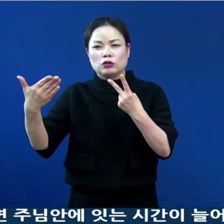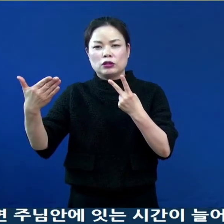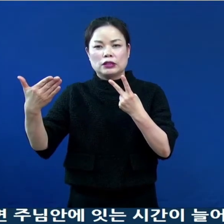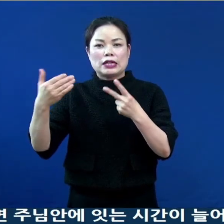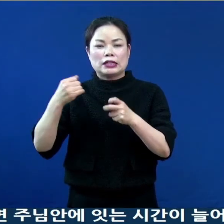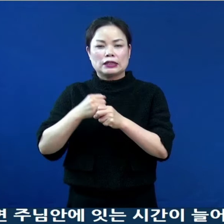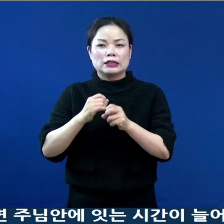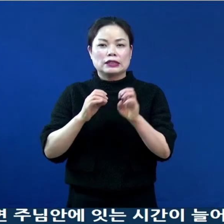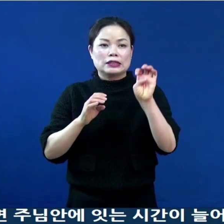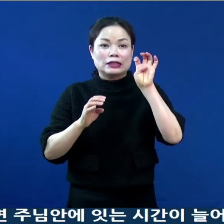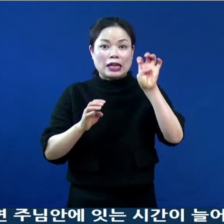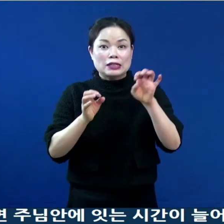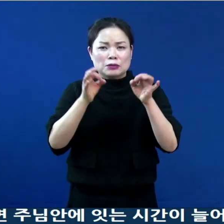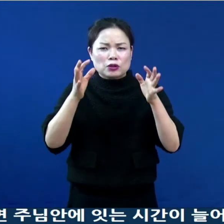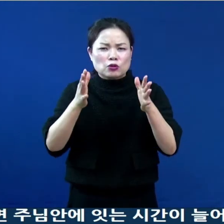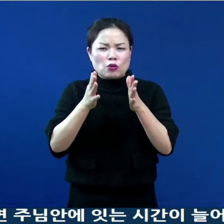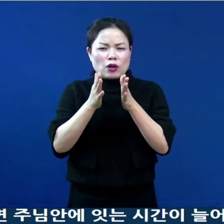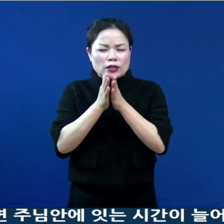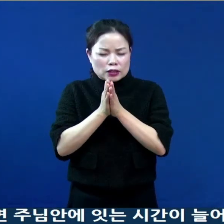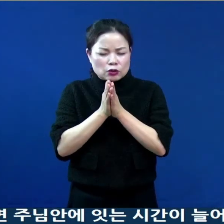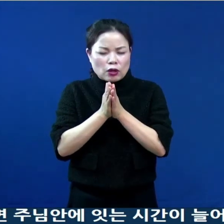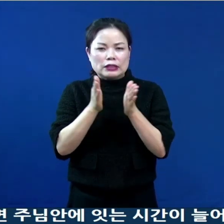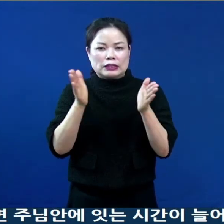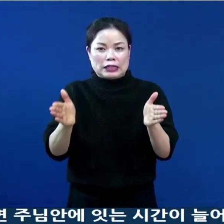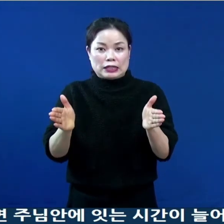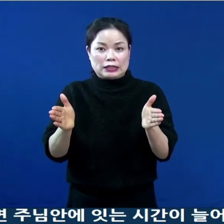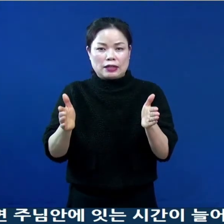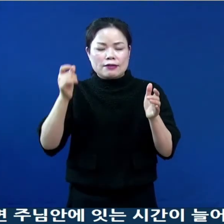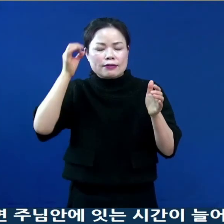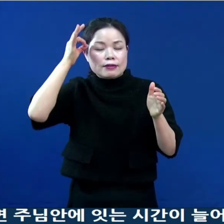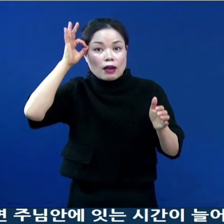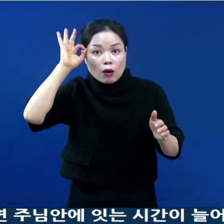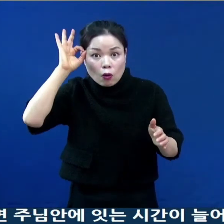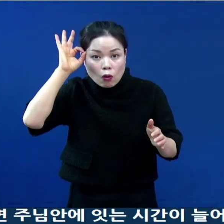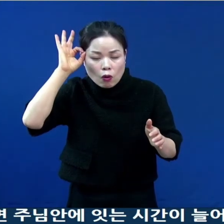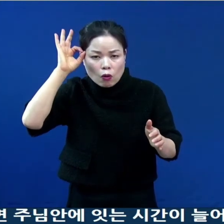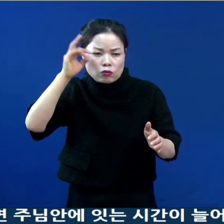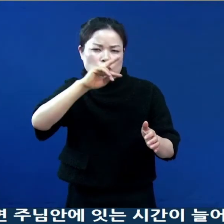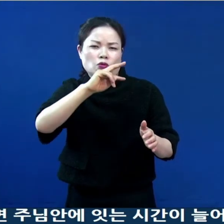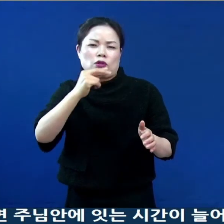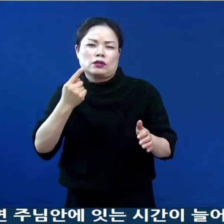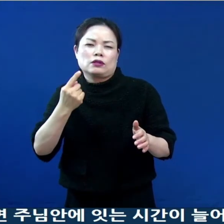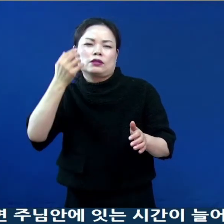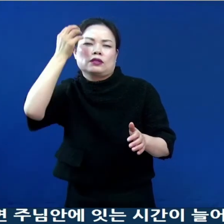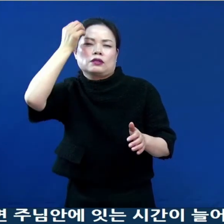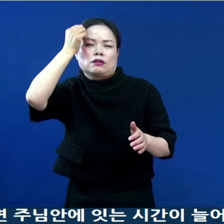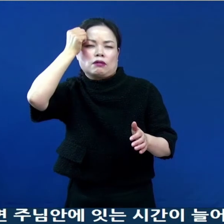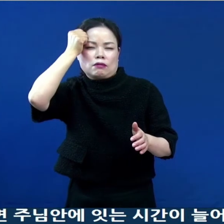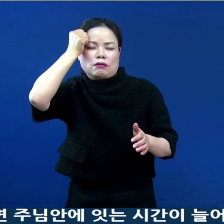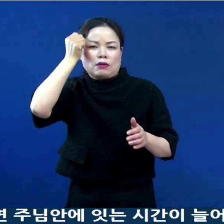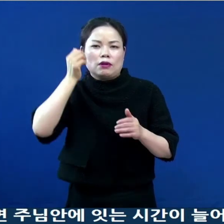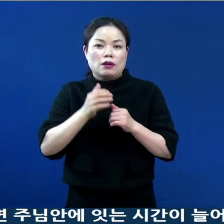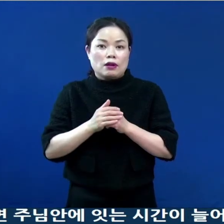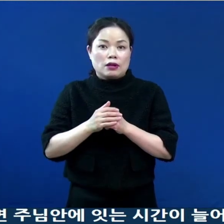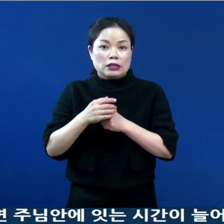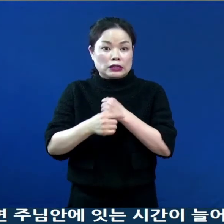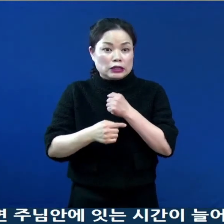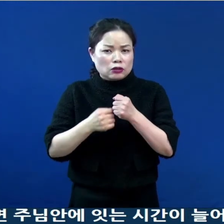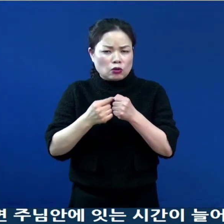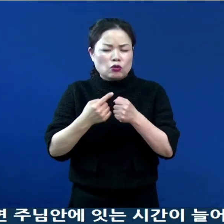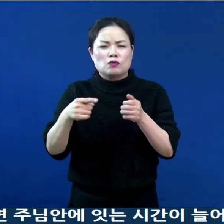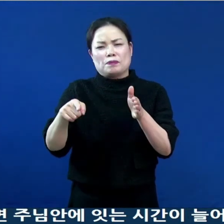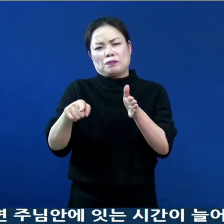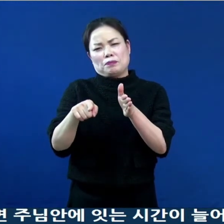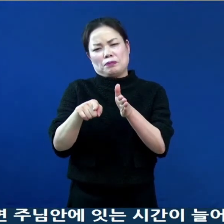동안 이 기간을 갖는데 여러분 정말 깨어있고 돌이키고 기억할 수 있어서 한 해를